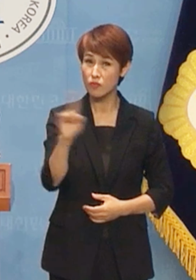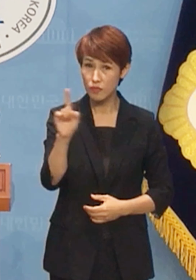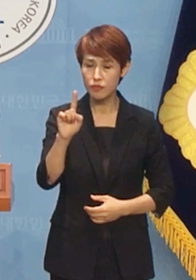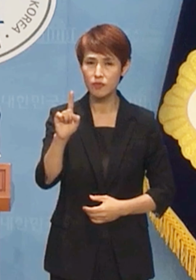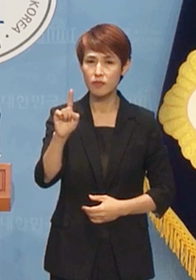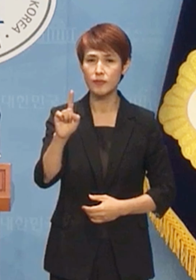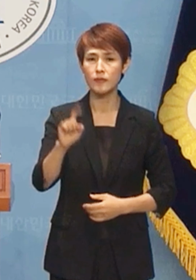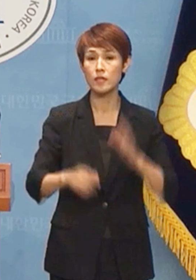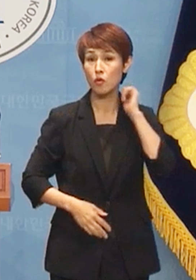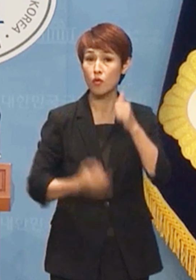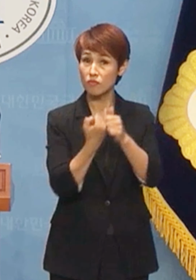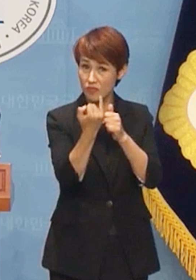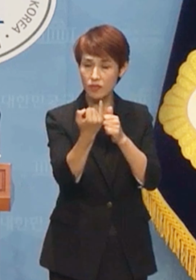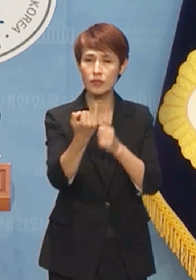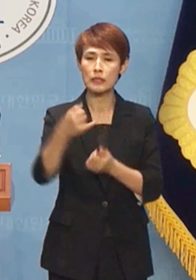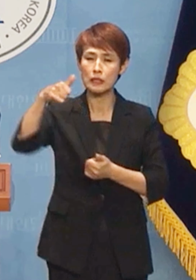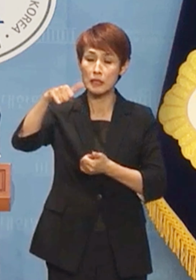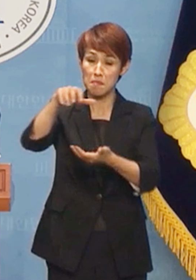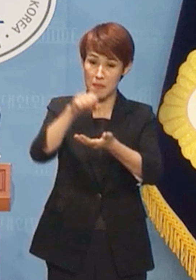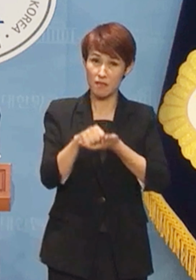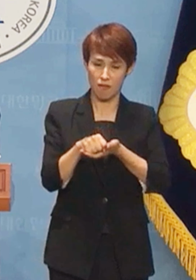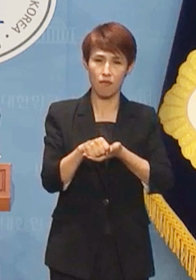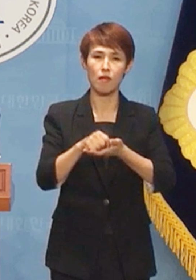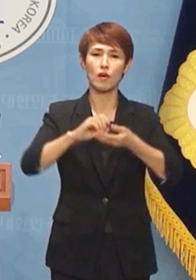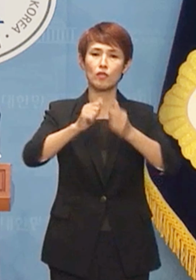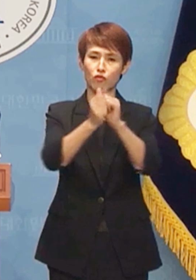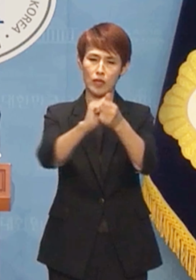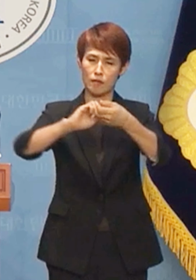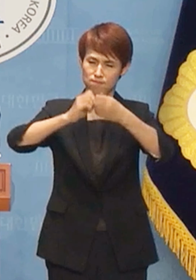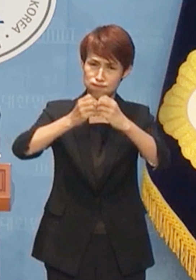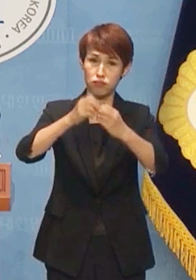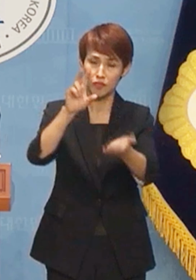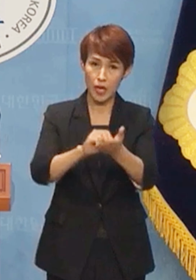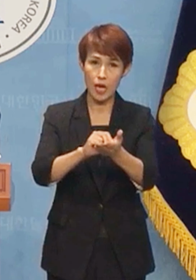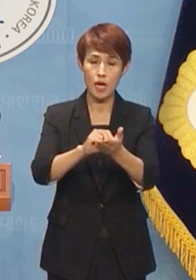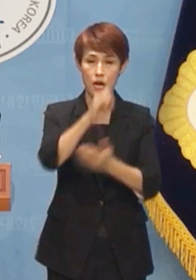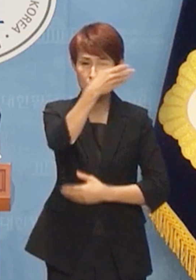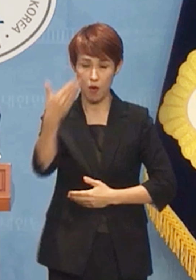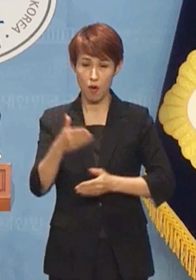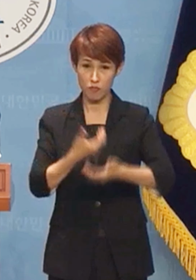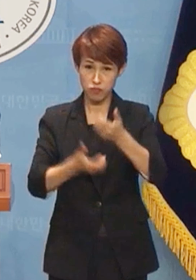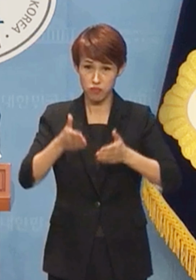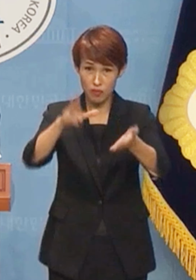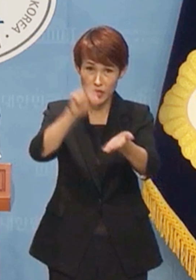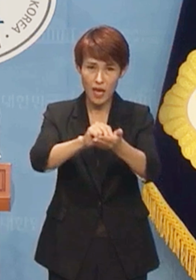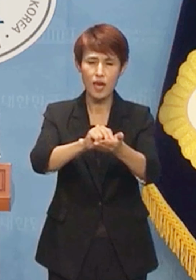김여사는 디올백 수수 도이치 모터스 주가 조작 양평 고속도로 의혹부터